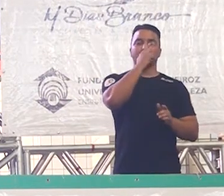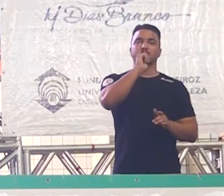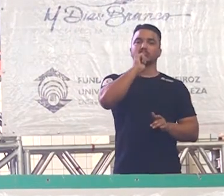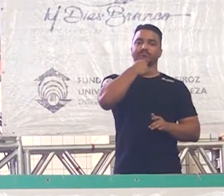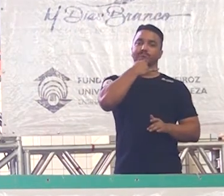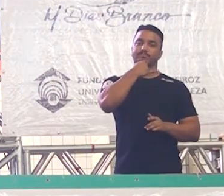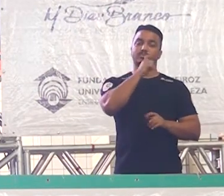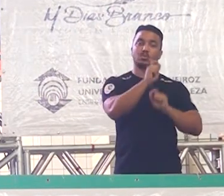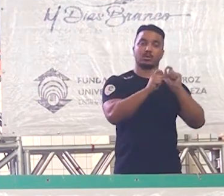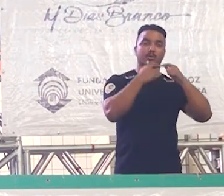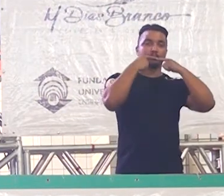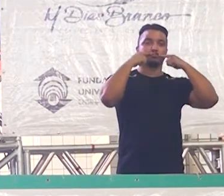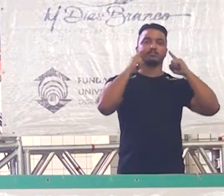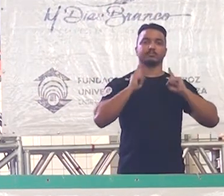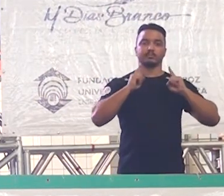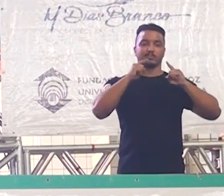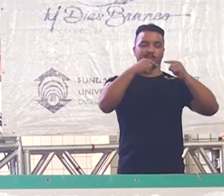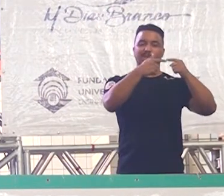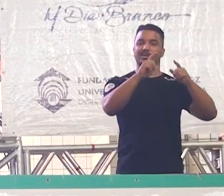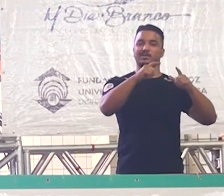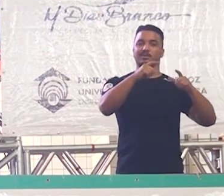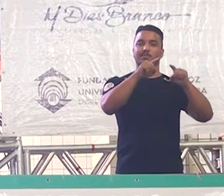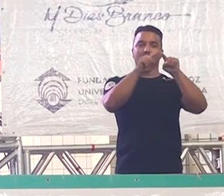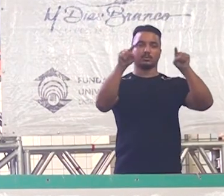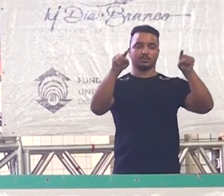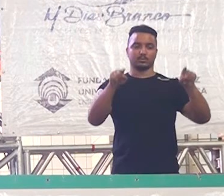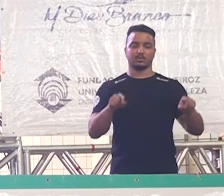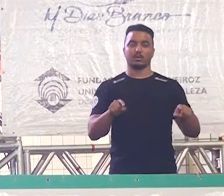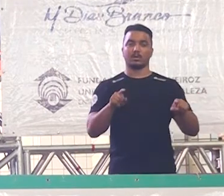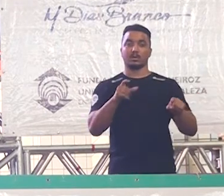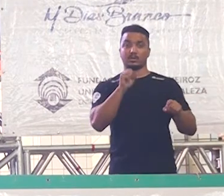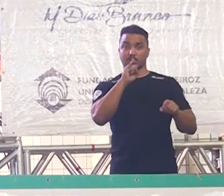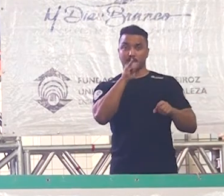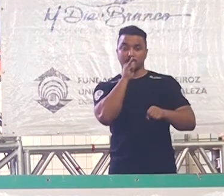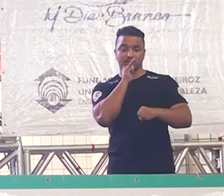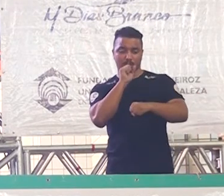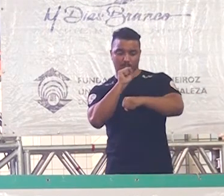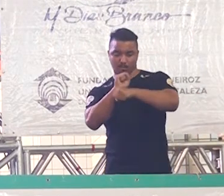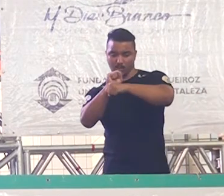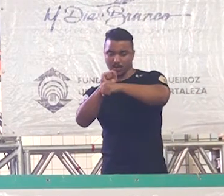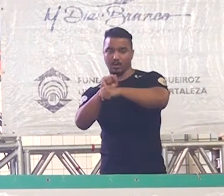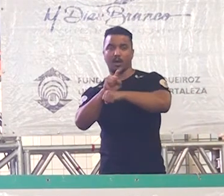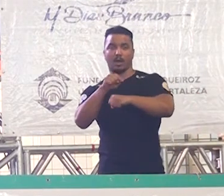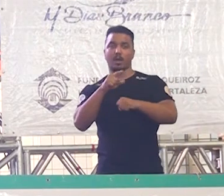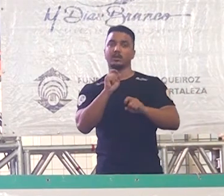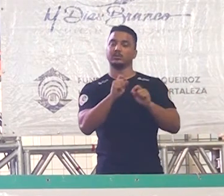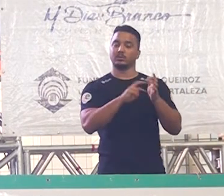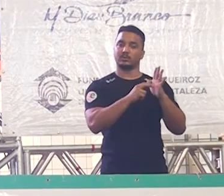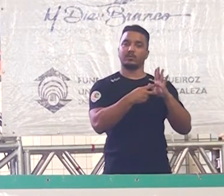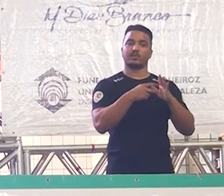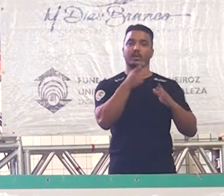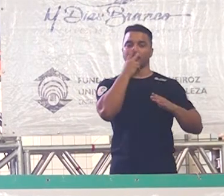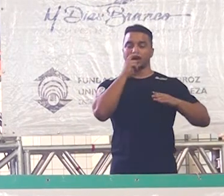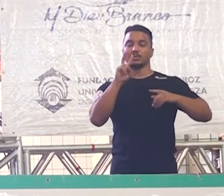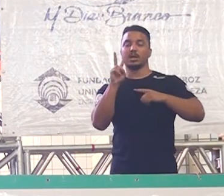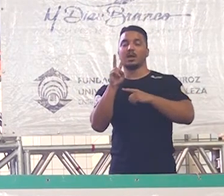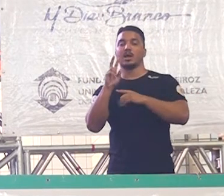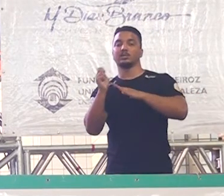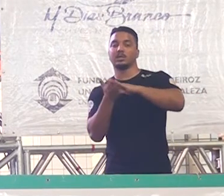tristeza? A boquinha com a concavidade para baixo? Se eu vou frear, se eu vou parar, eu devo ter aceleração